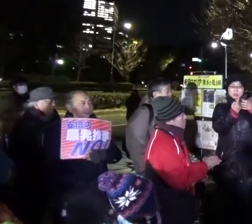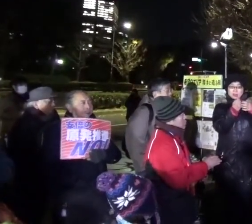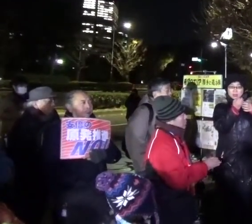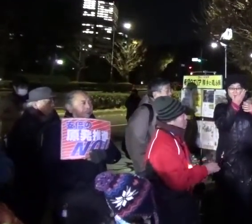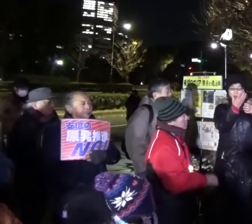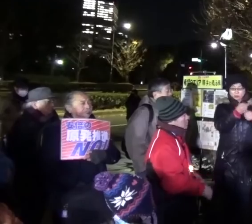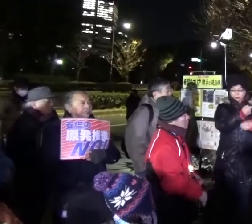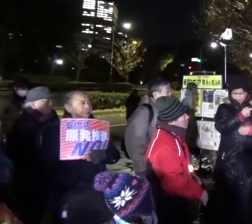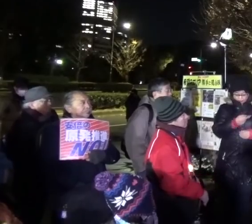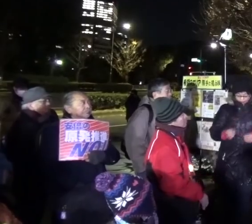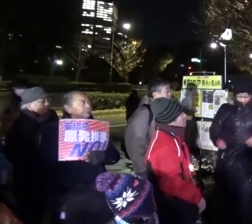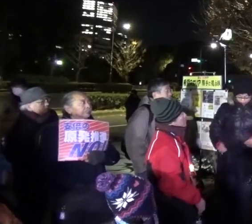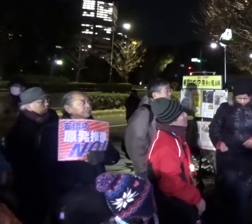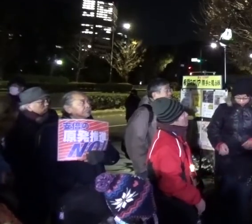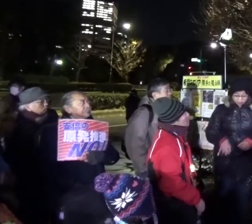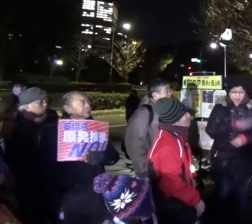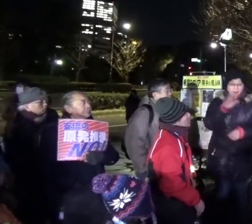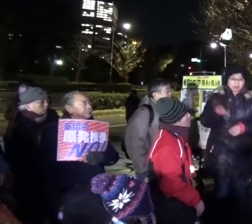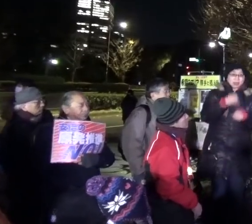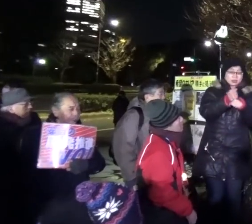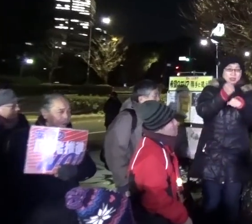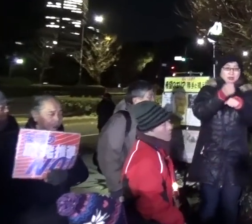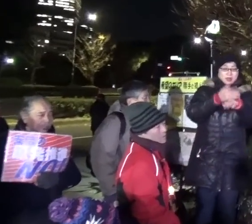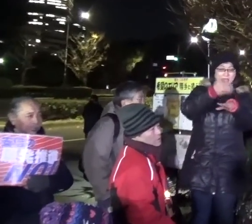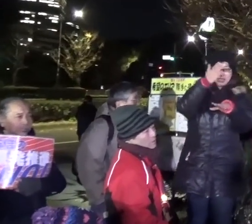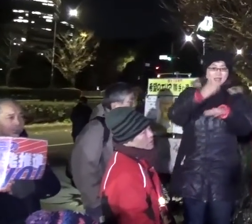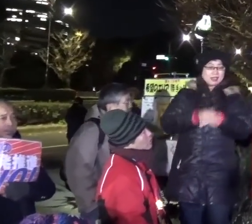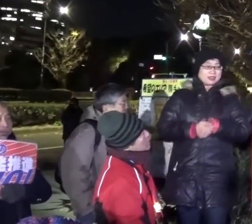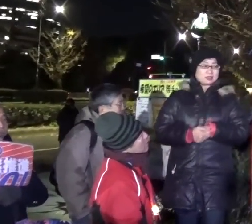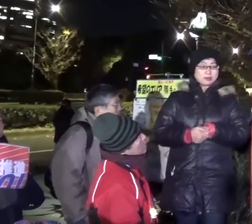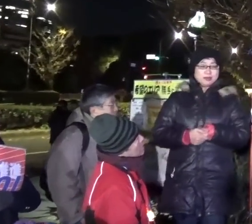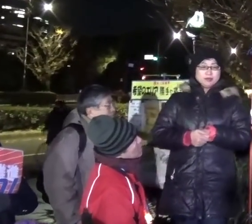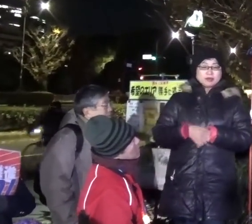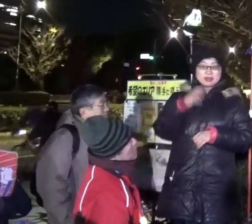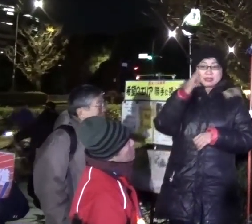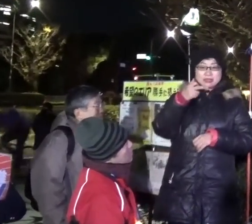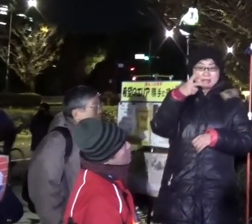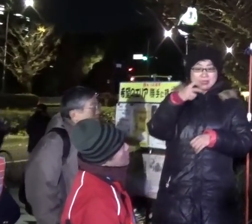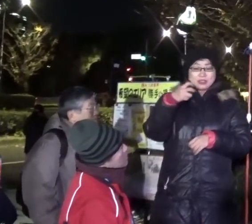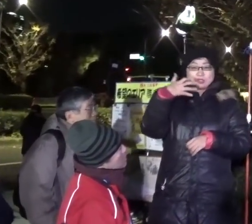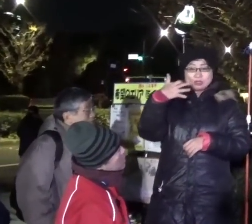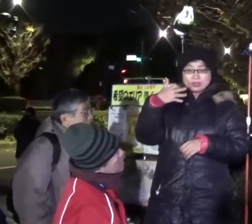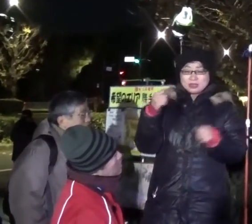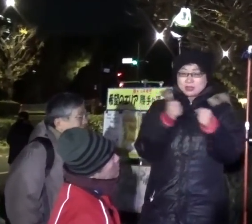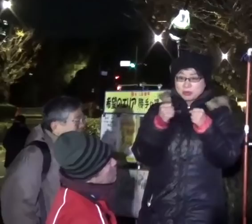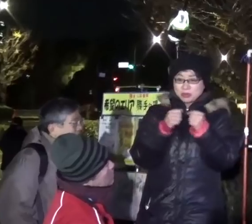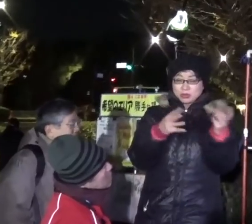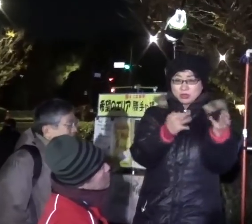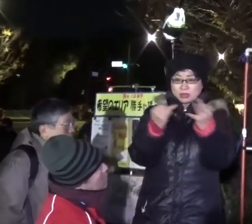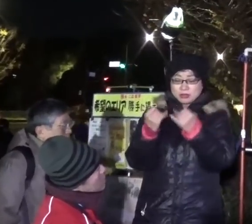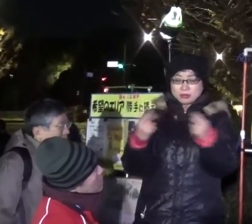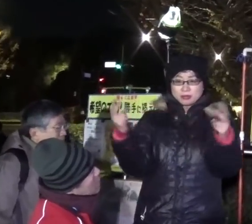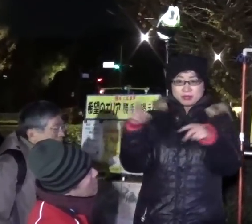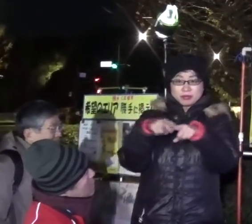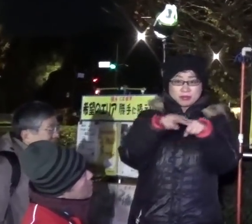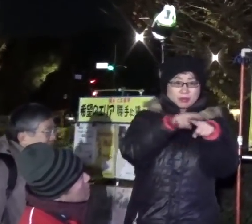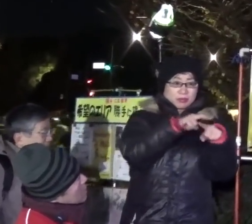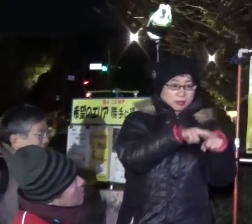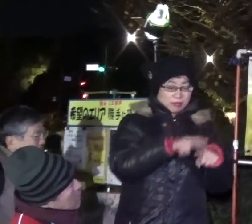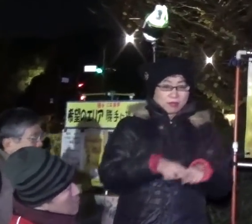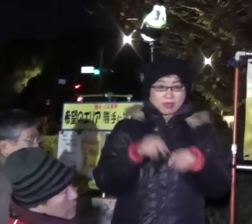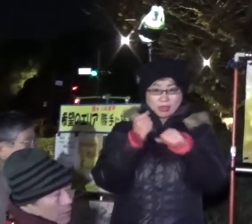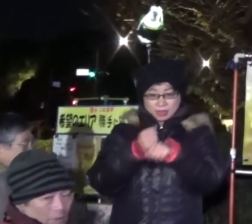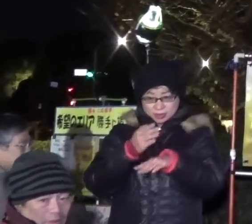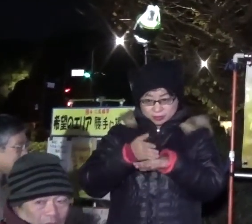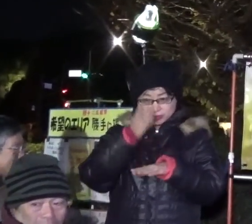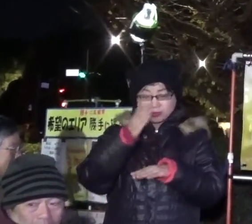。 皆さんお疲れ様です。この年の瀬28日寒いのに、本当にこんなたくさんの人と、まあ予想を超えるぐらいのたくさん